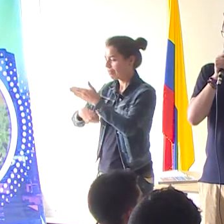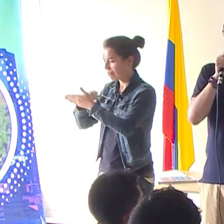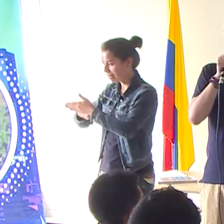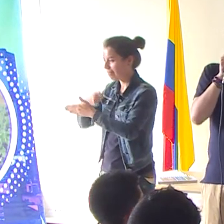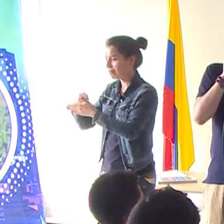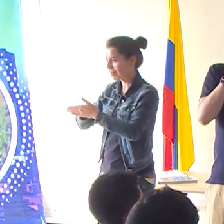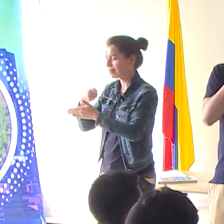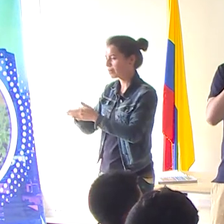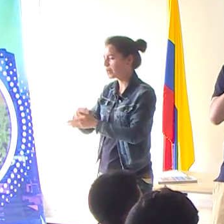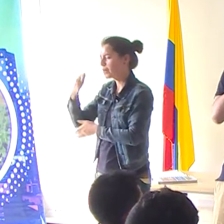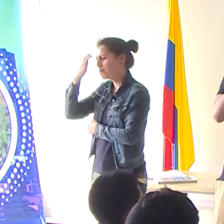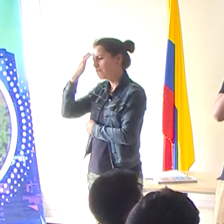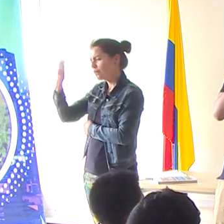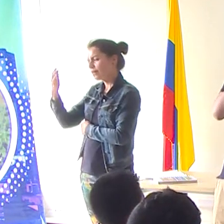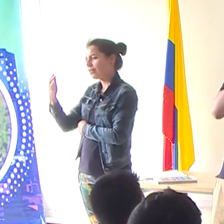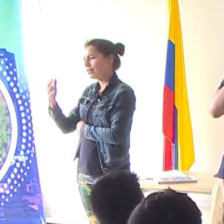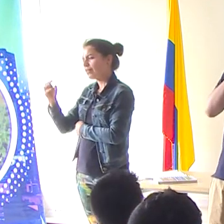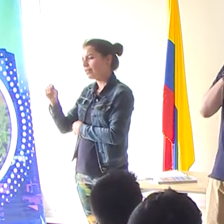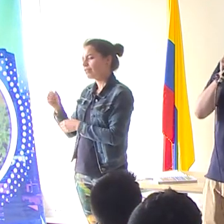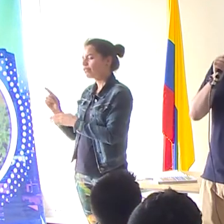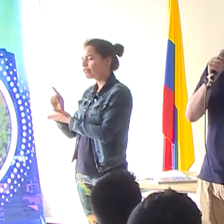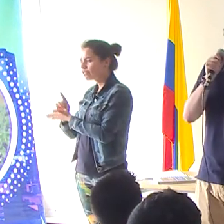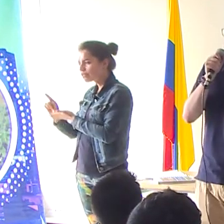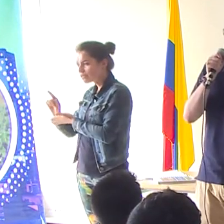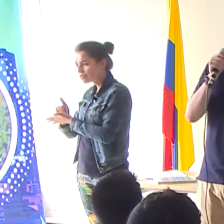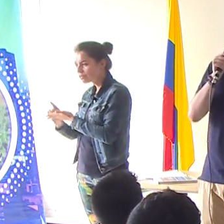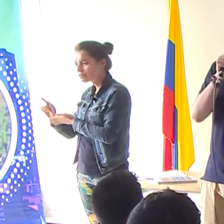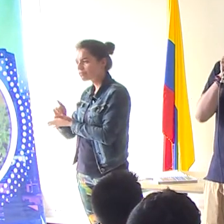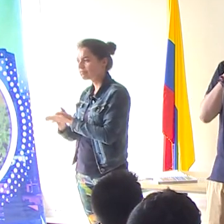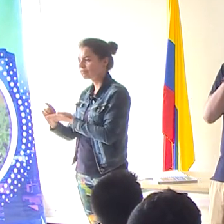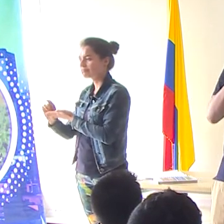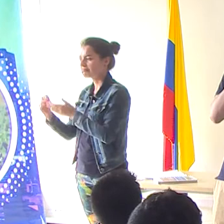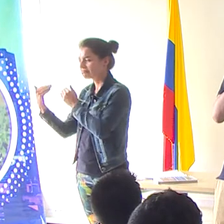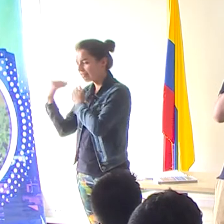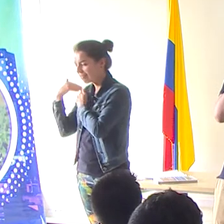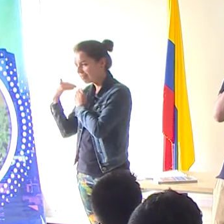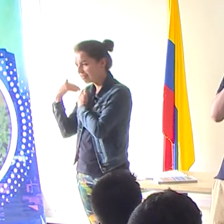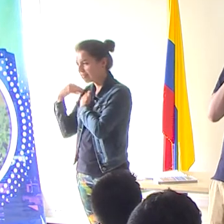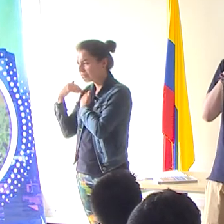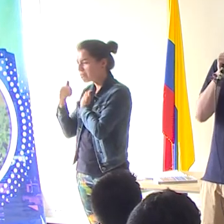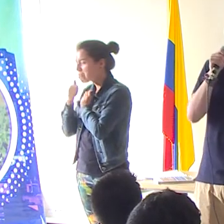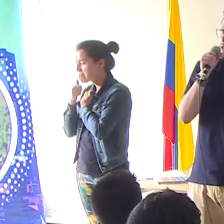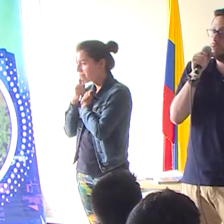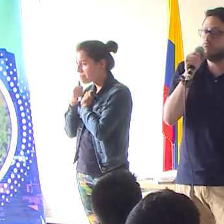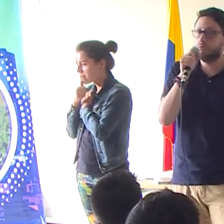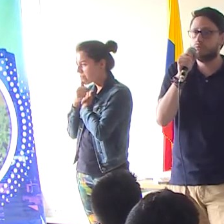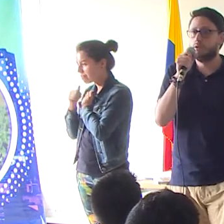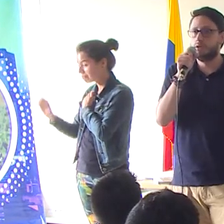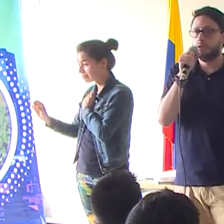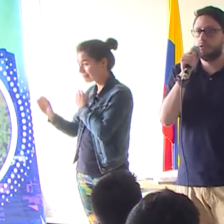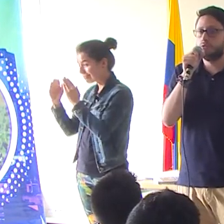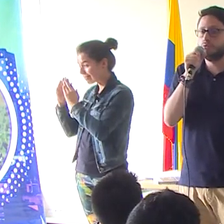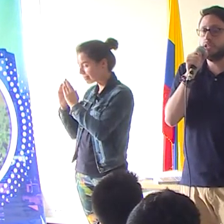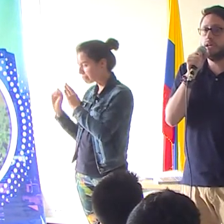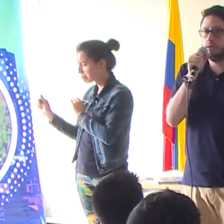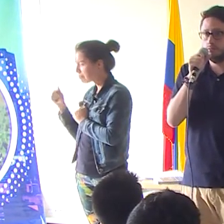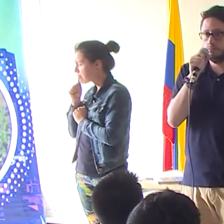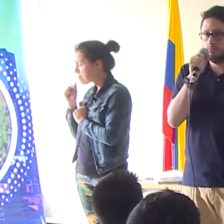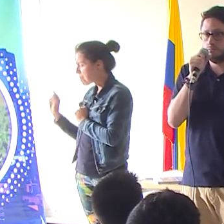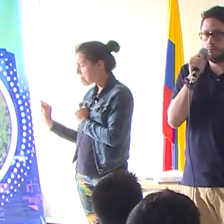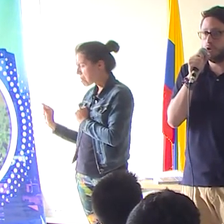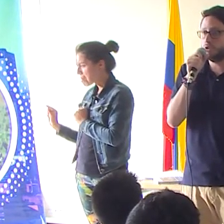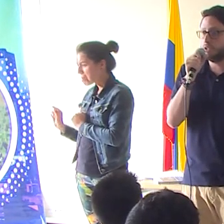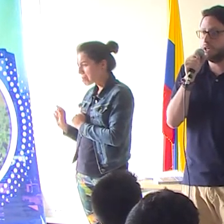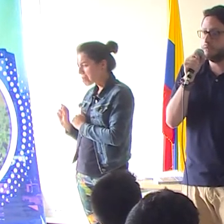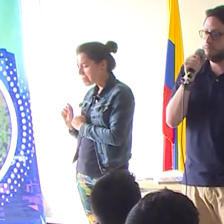conseguimos que era que tiene que asumir una baja presión de sus aguas en la mayor cantidad de su de su día